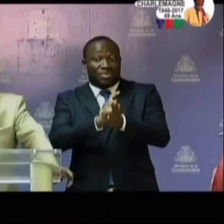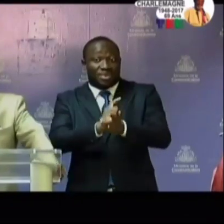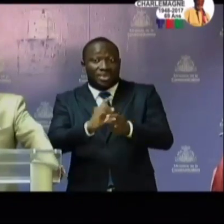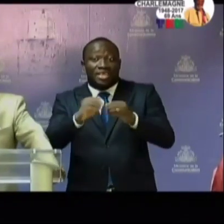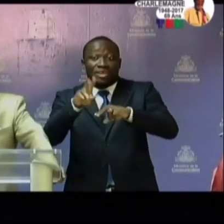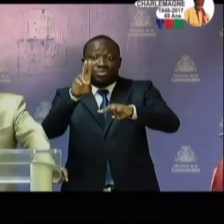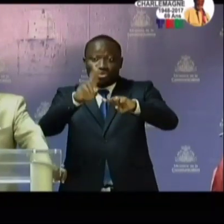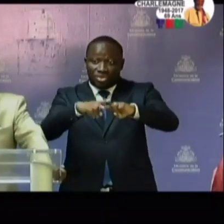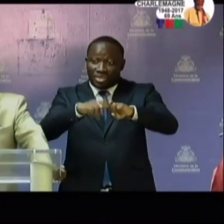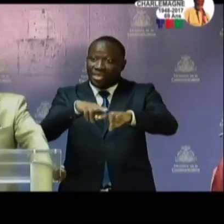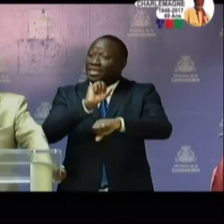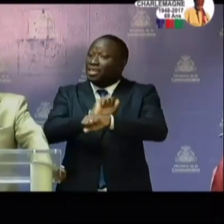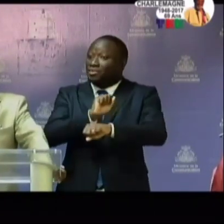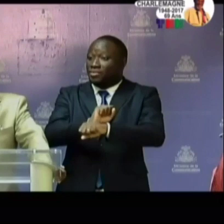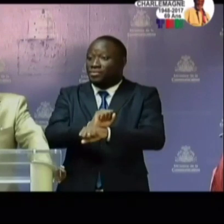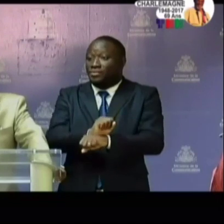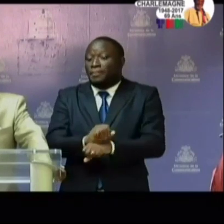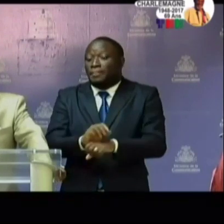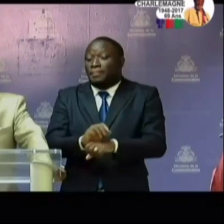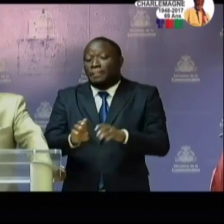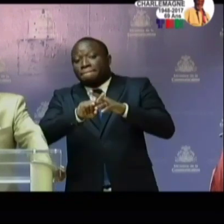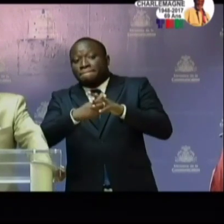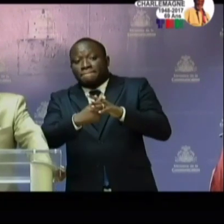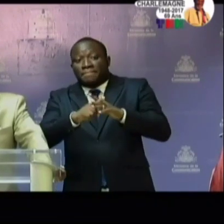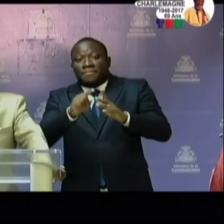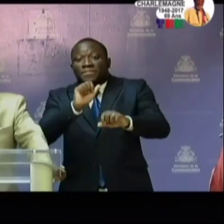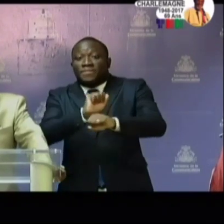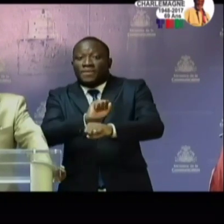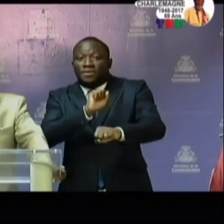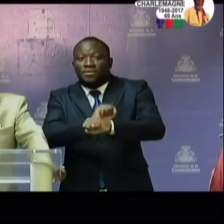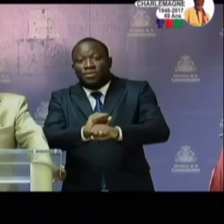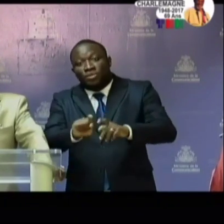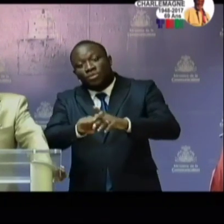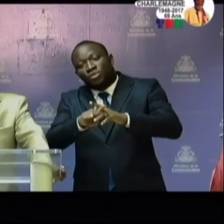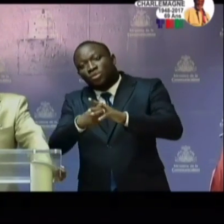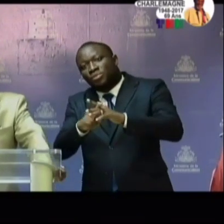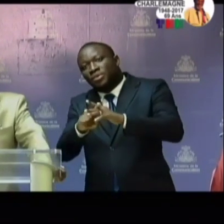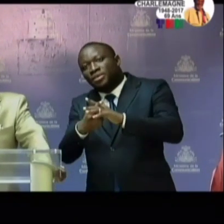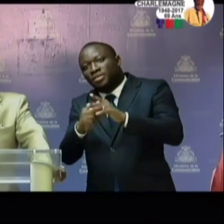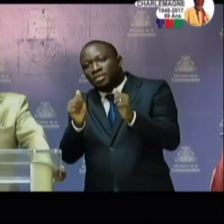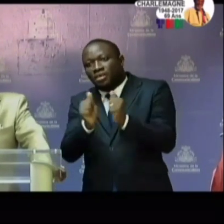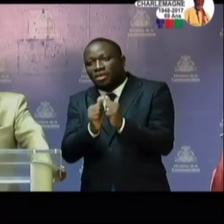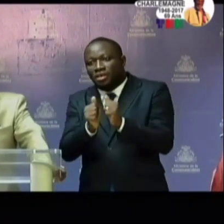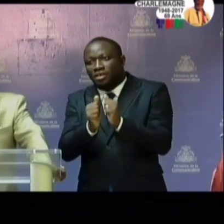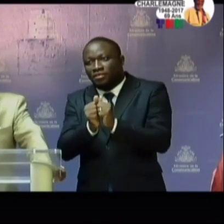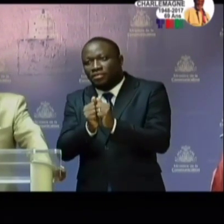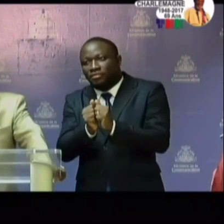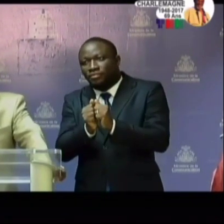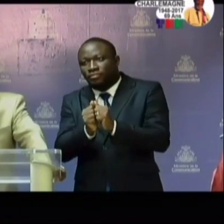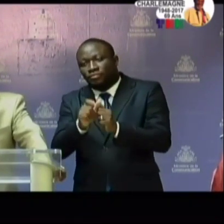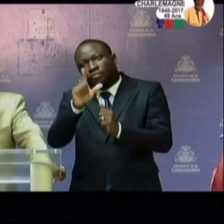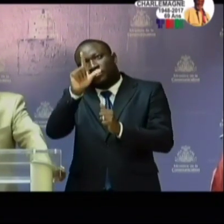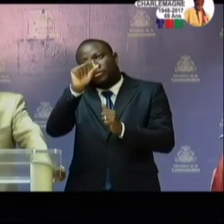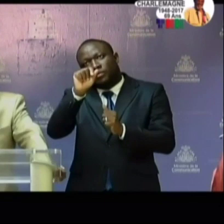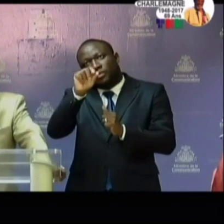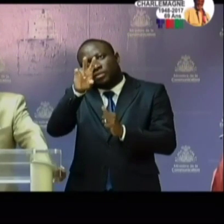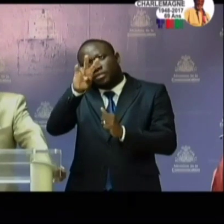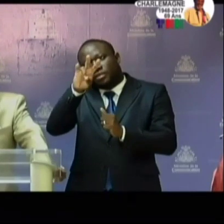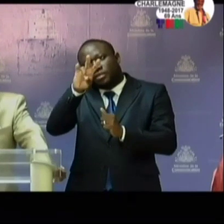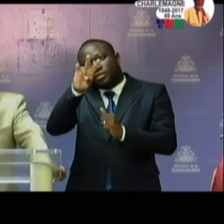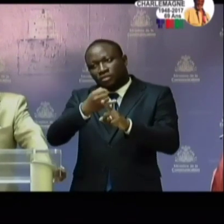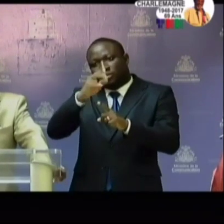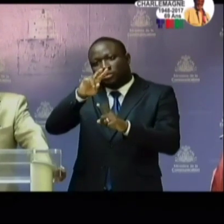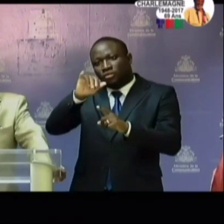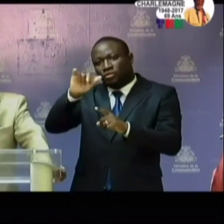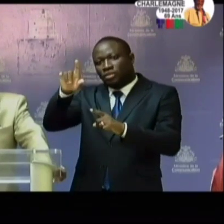pile travail. Par exemple, et de l'aine commencé travaux, nous commençons avec revêtement 27 juillet 2017.